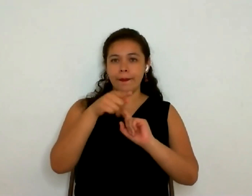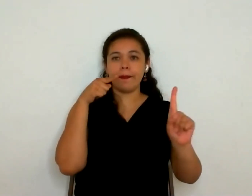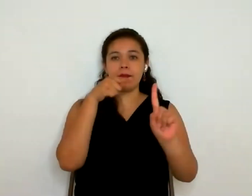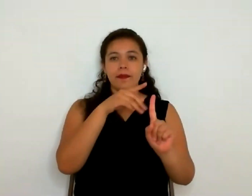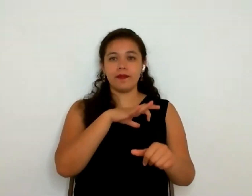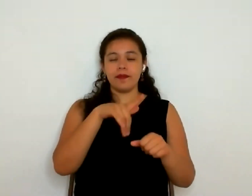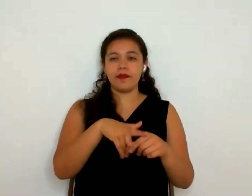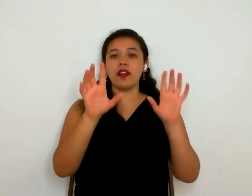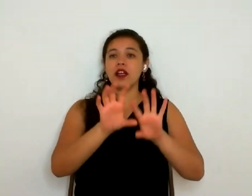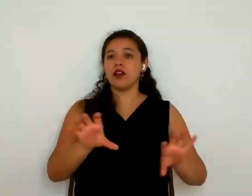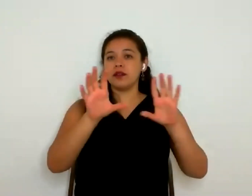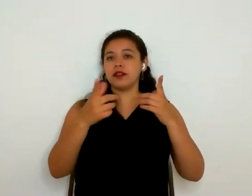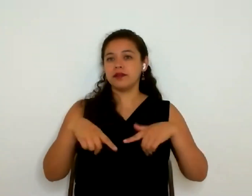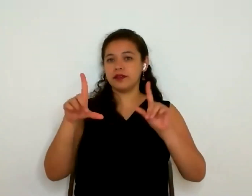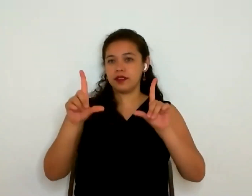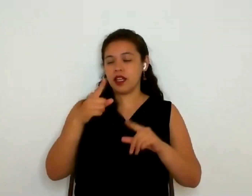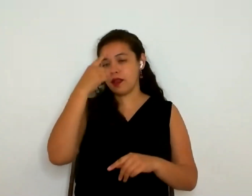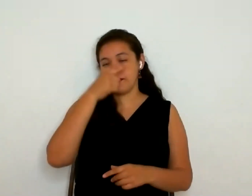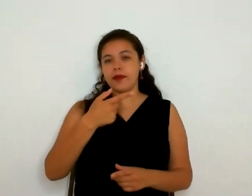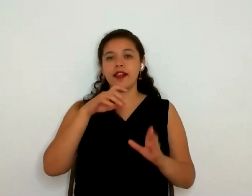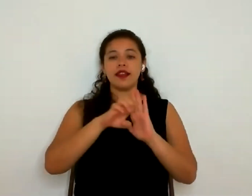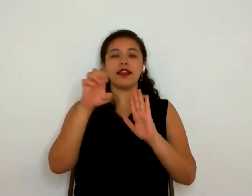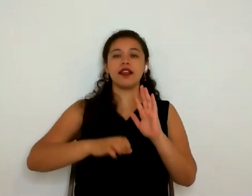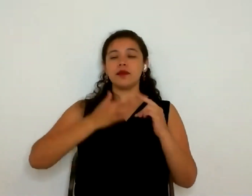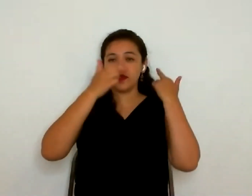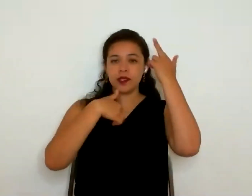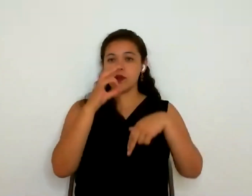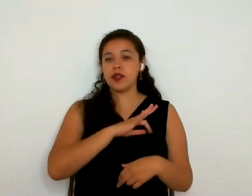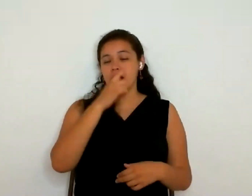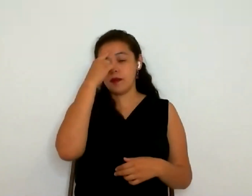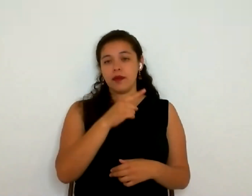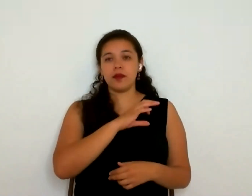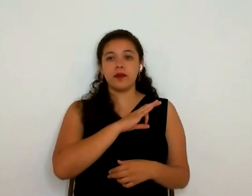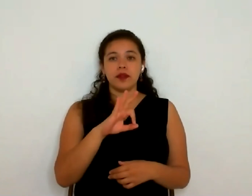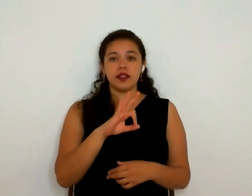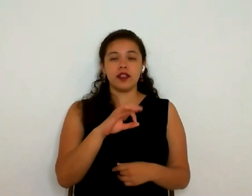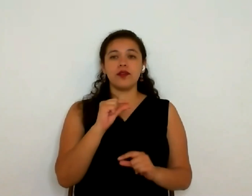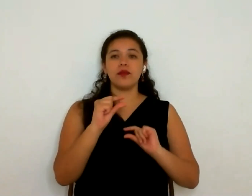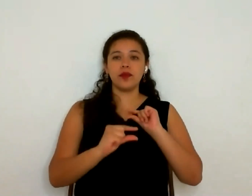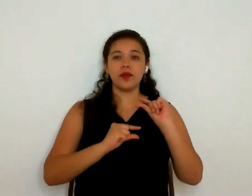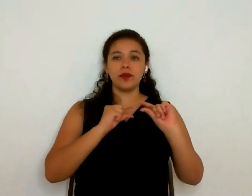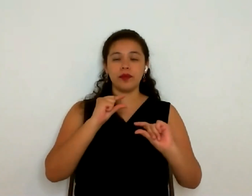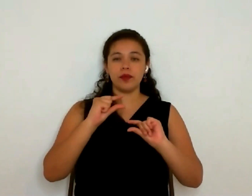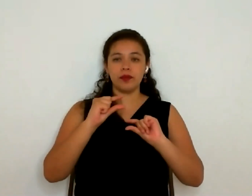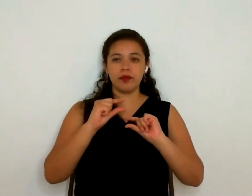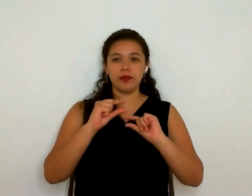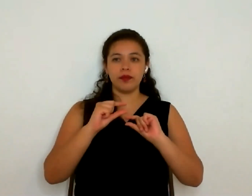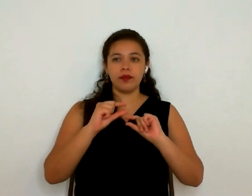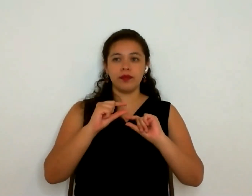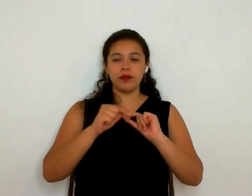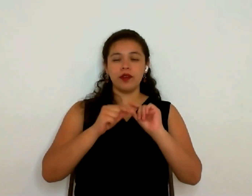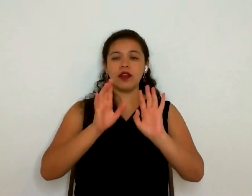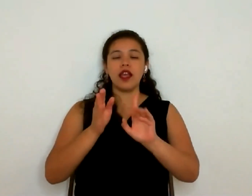digitales para que podamos ver algunos podamos ir viendo concretamente cómo podemos